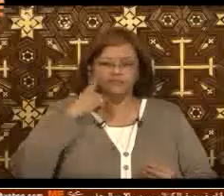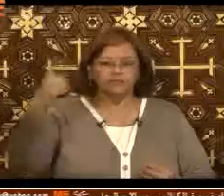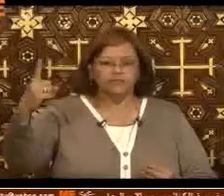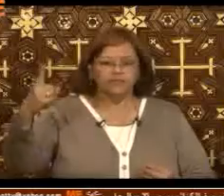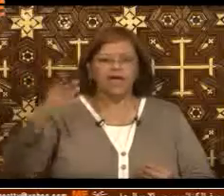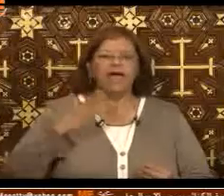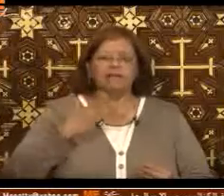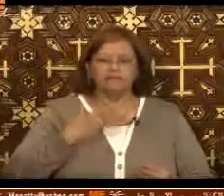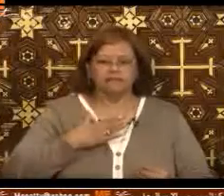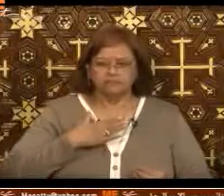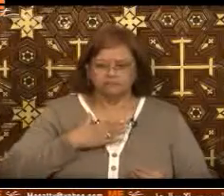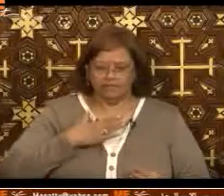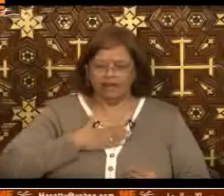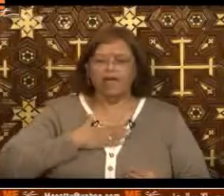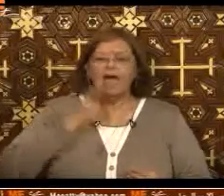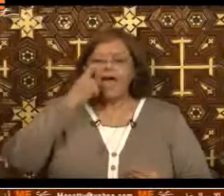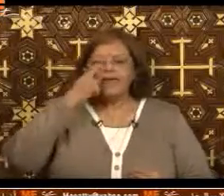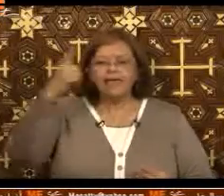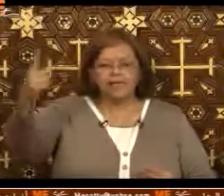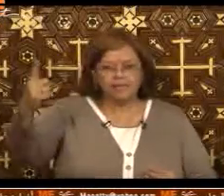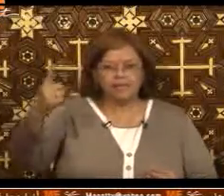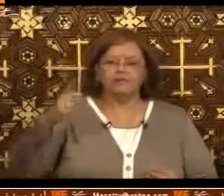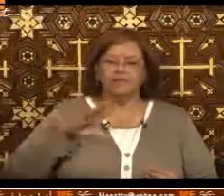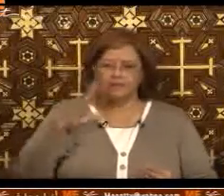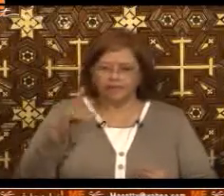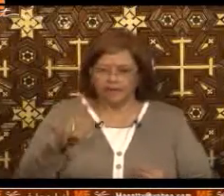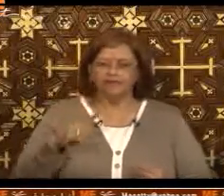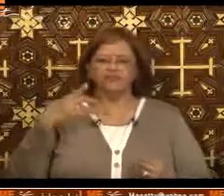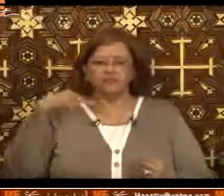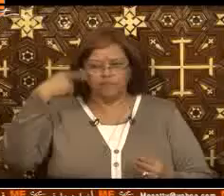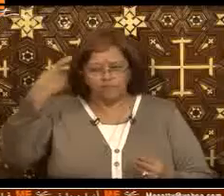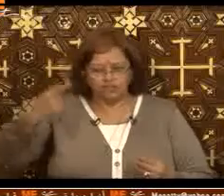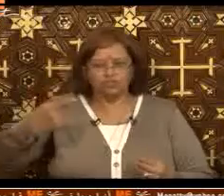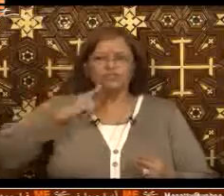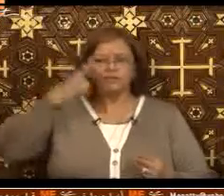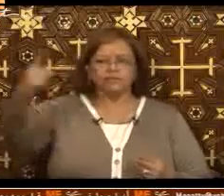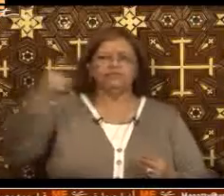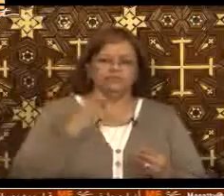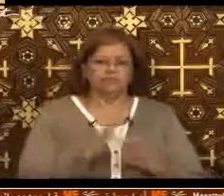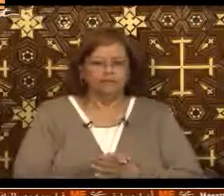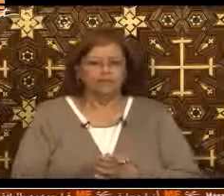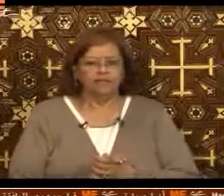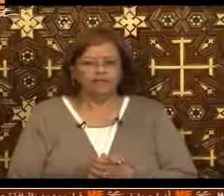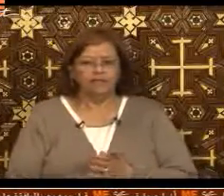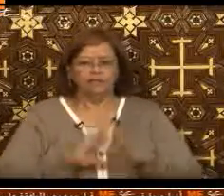أنا أنا يبقى ألف مشبوكة بميت جيم.